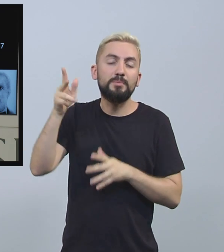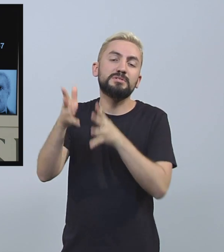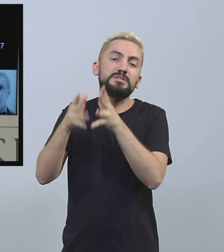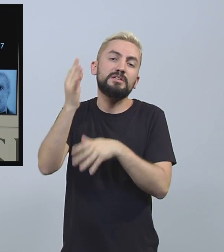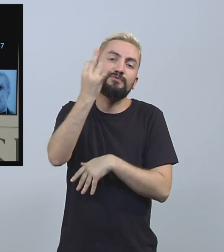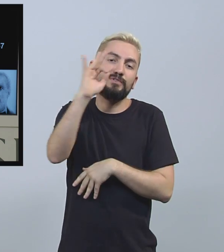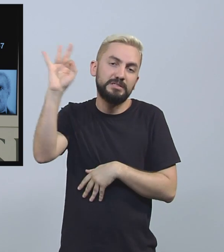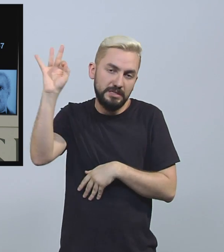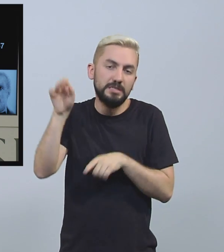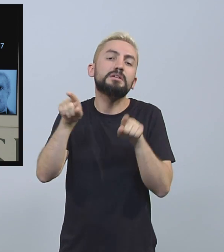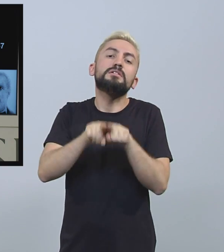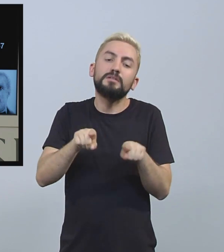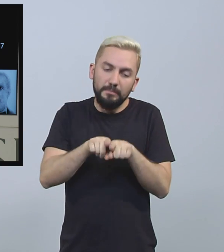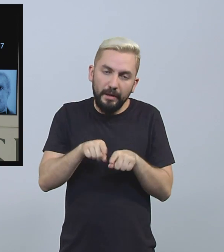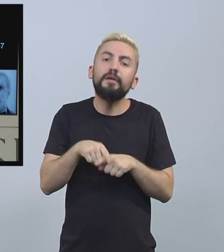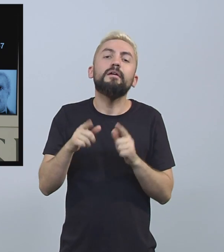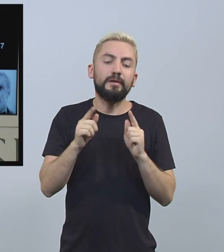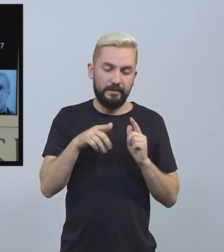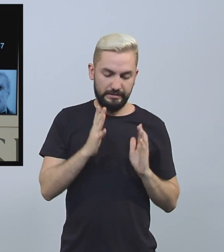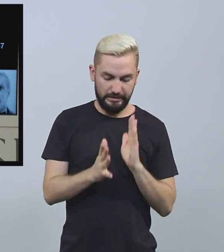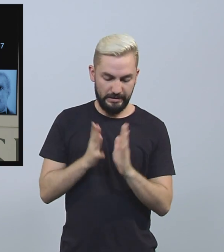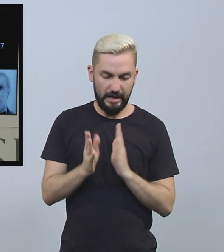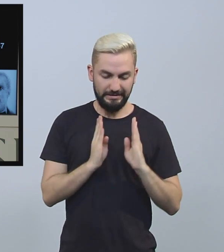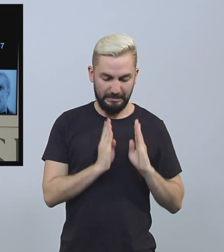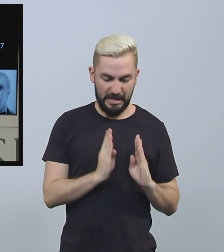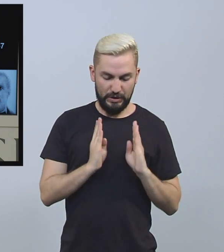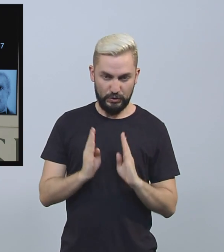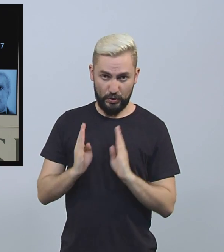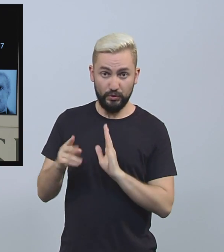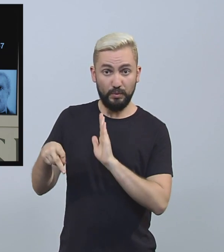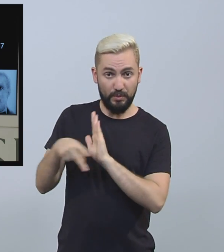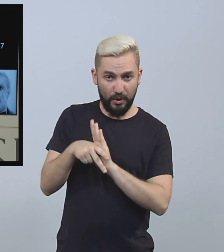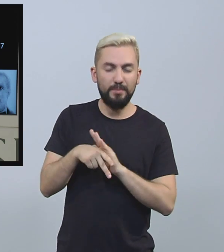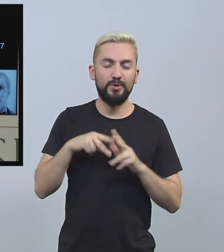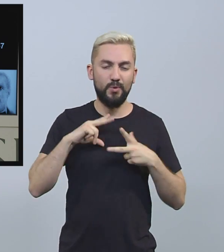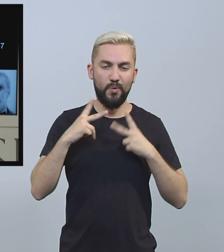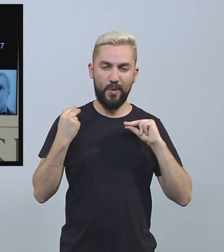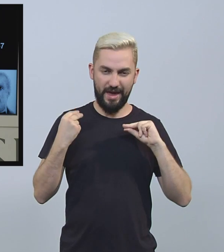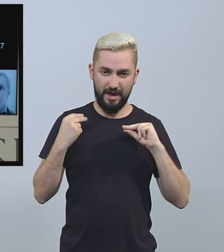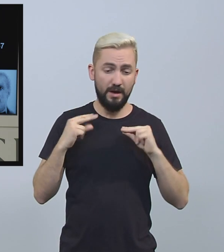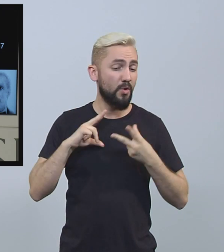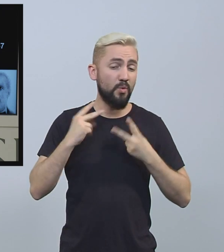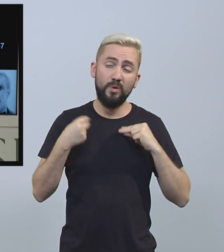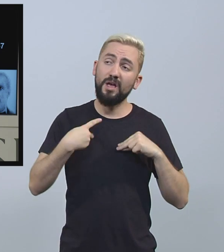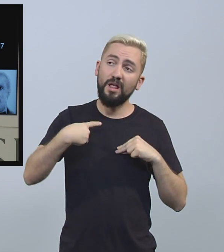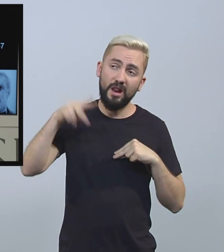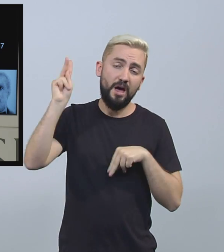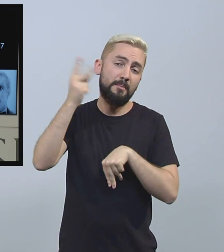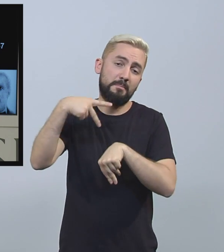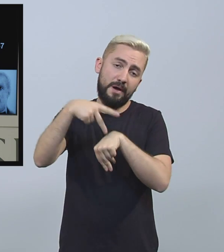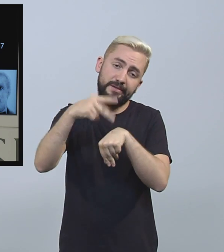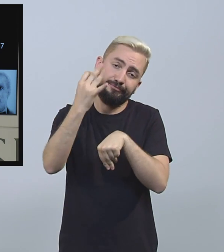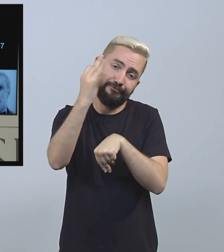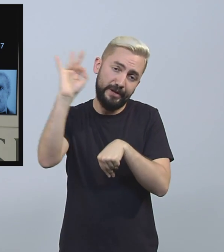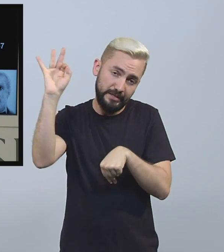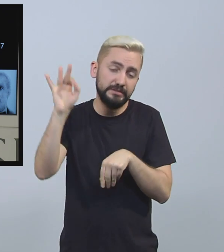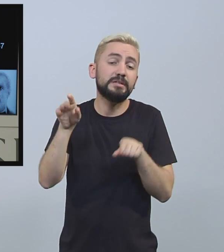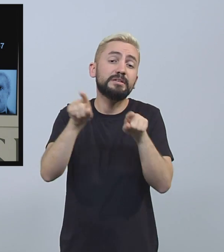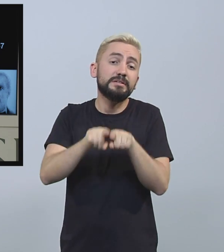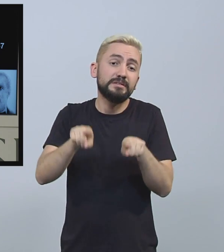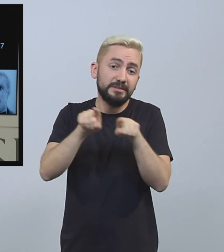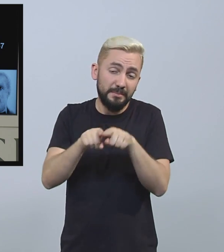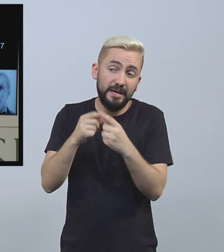sinais metódicos usados pelo padre Rouet, que, por ser francês e por ter sido educado